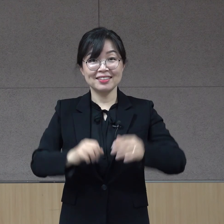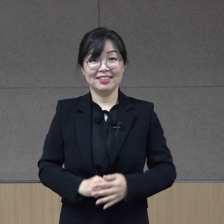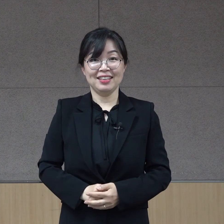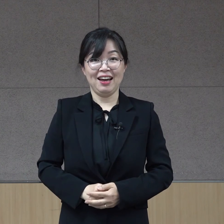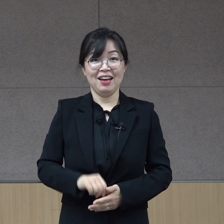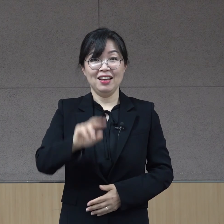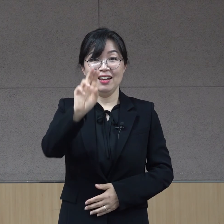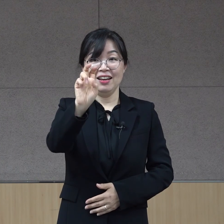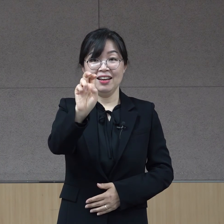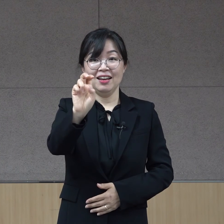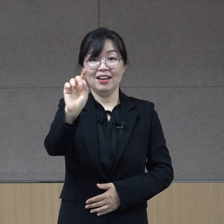자,